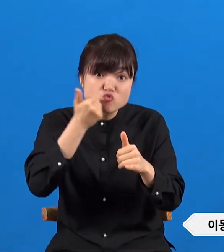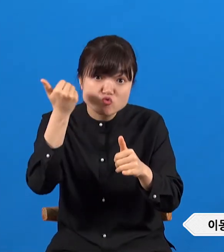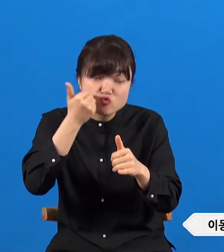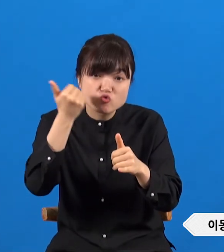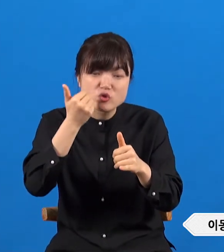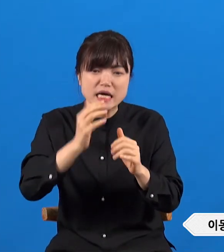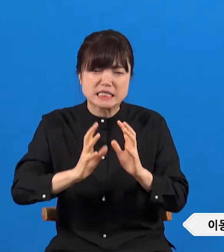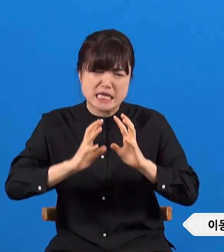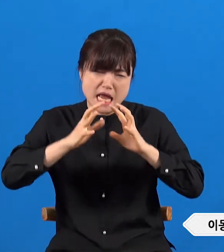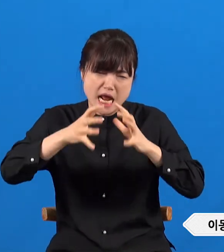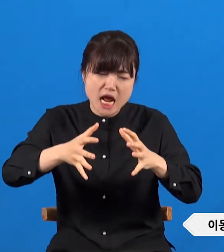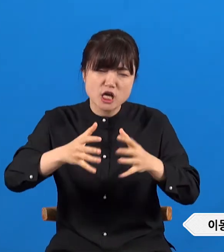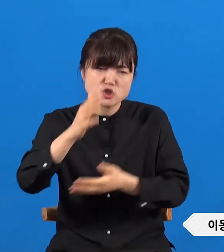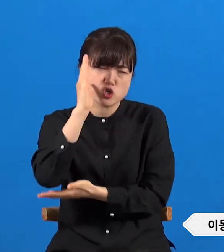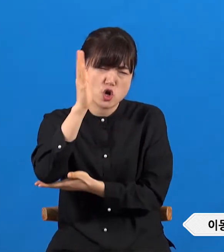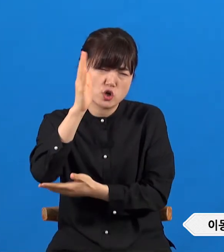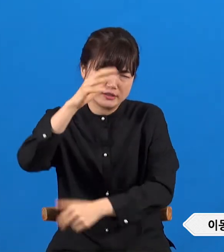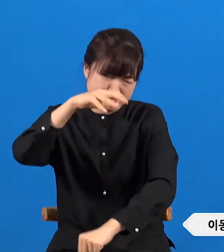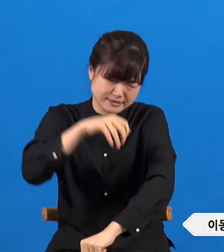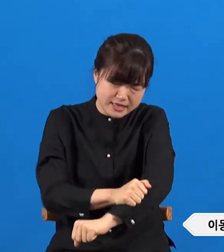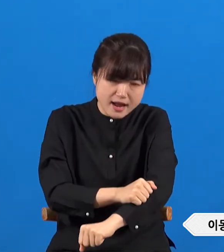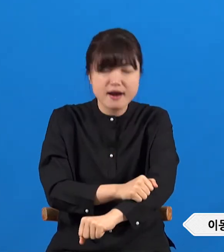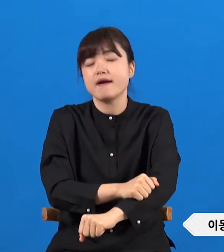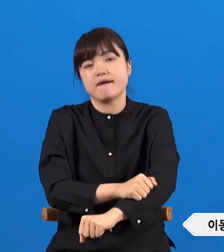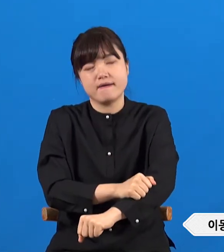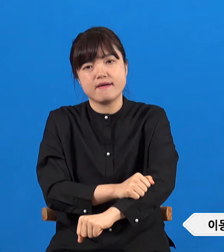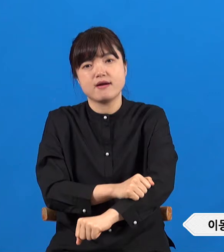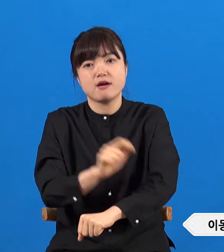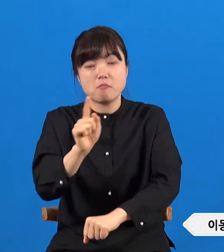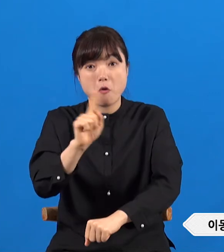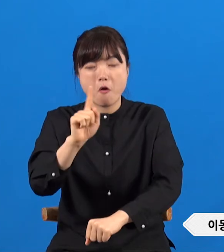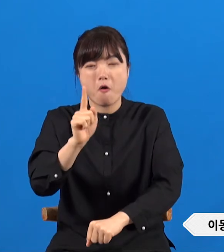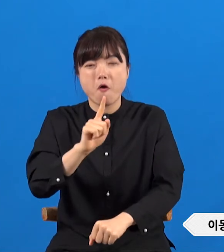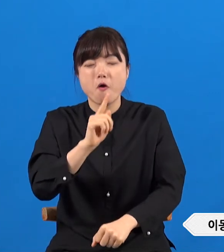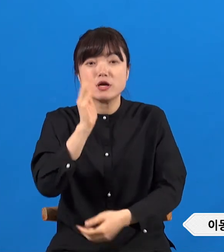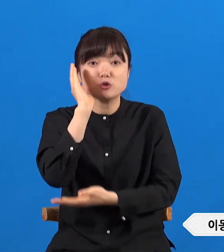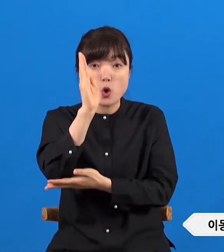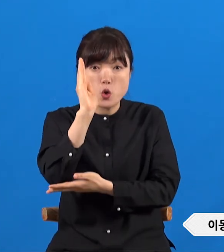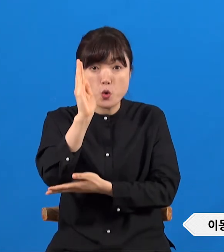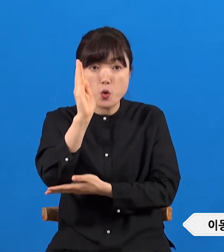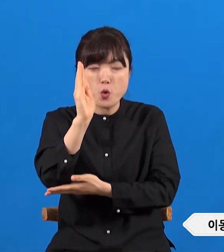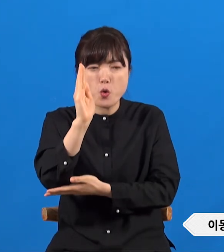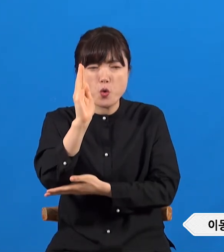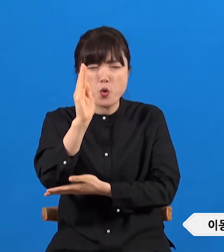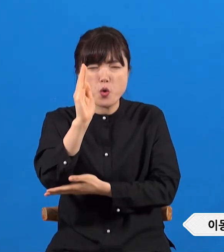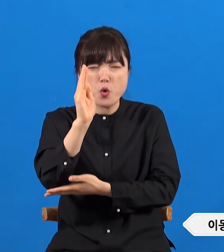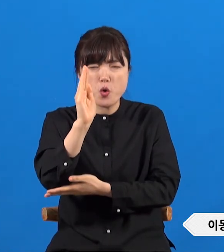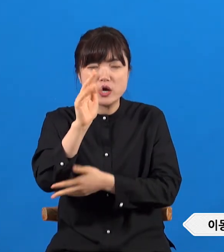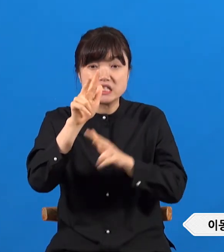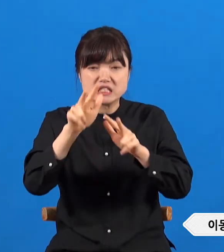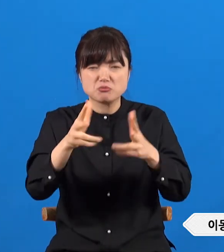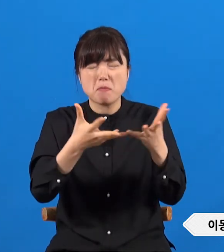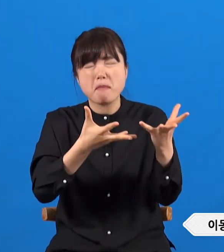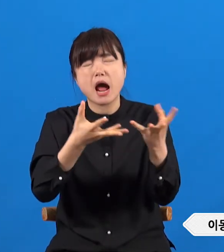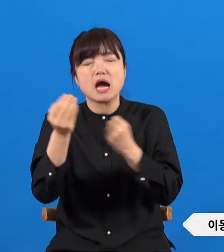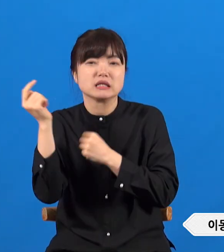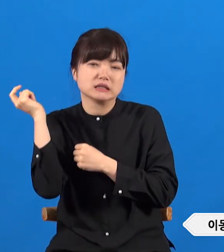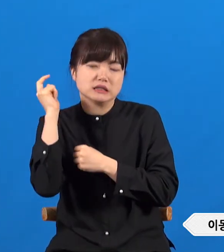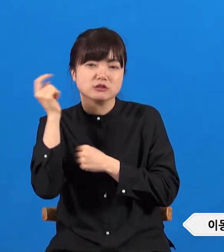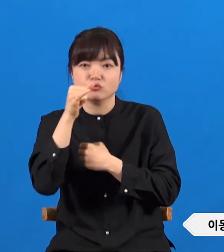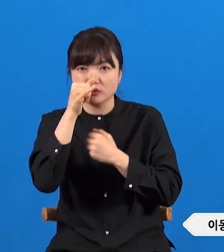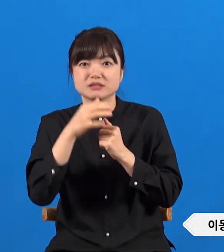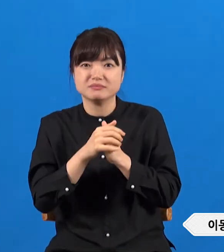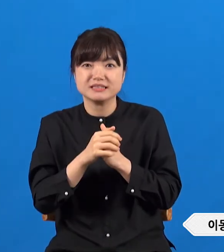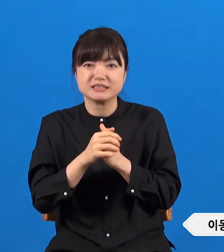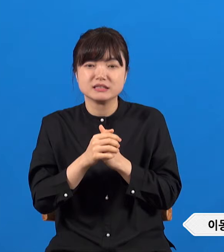유명한 세기적 연설을 스피치를 남깁니다. 그의 스피치의 명문은 지금도 많은 사람들에게 회자되고